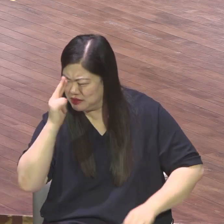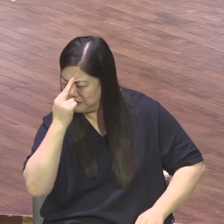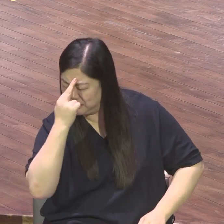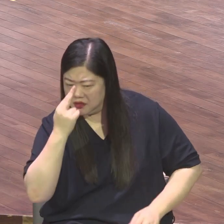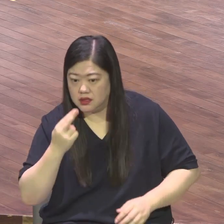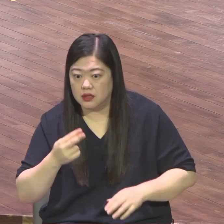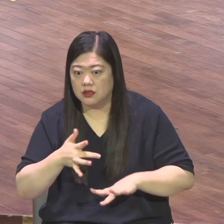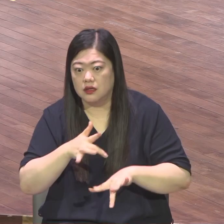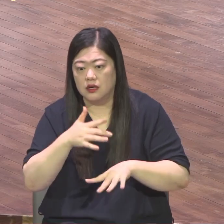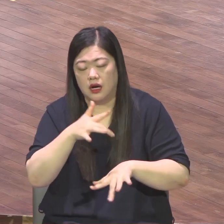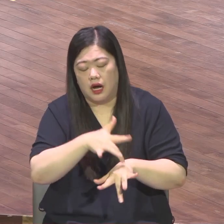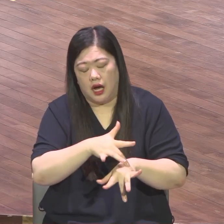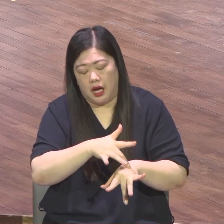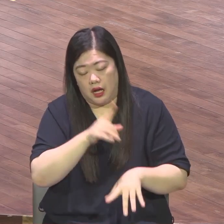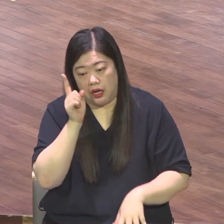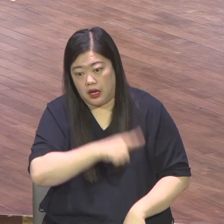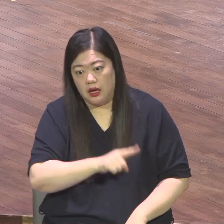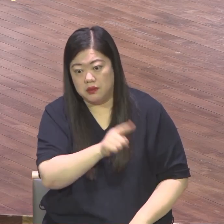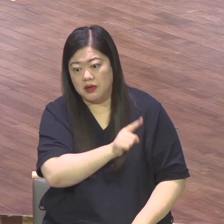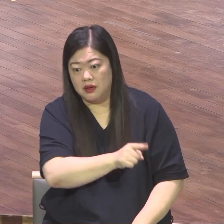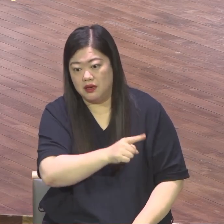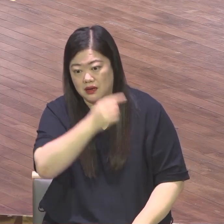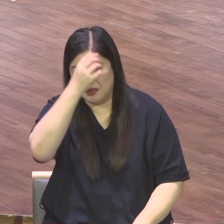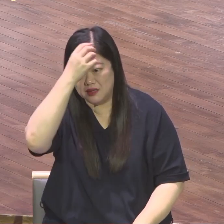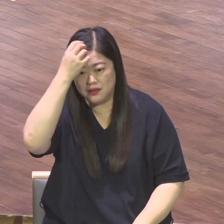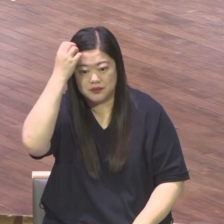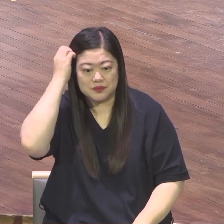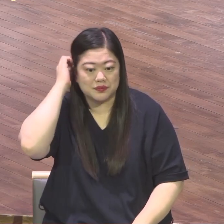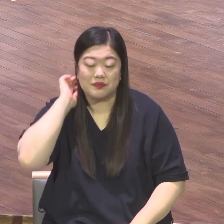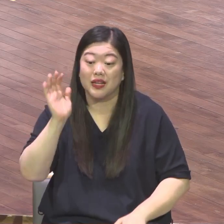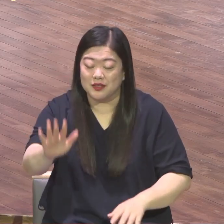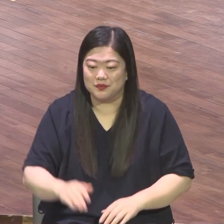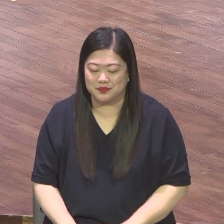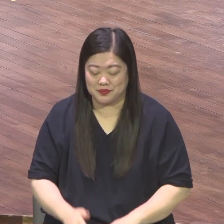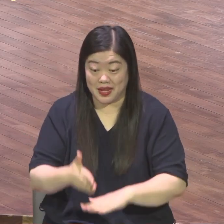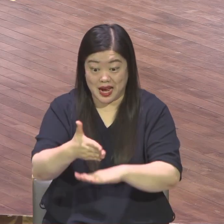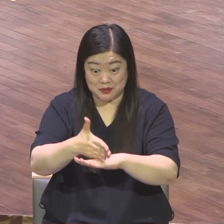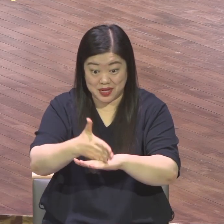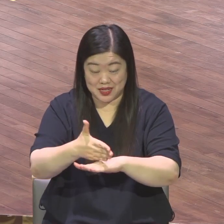감사는요 가만히 있어서 나오는 게